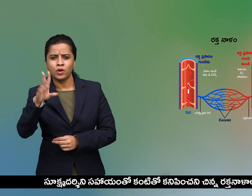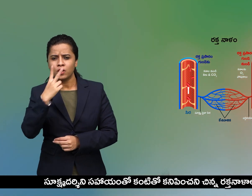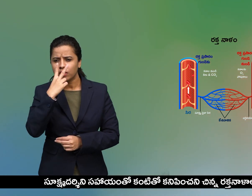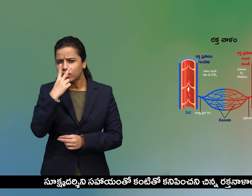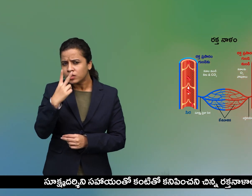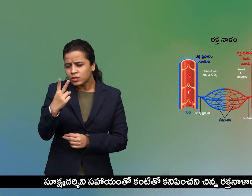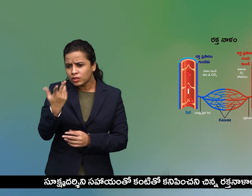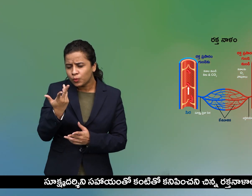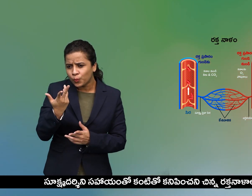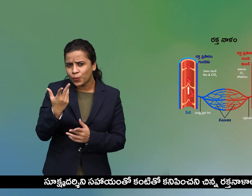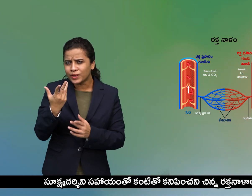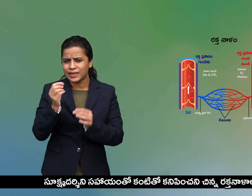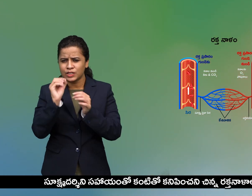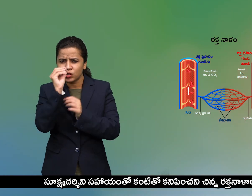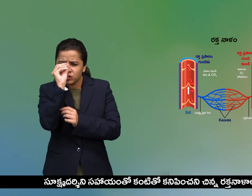రక్తనాళాలను చూడగలిగాడు.